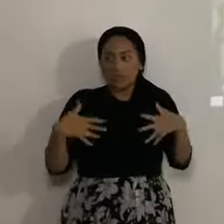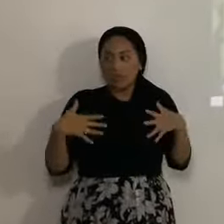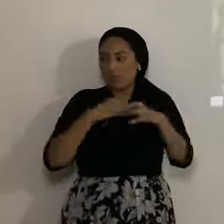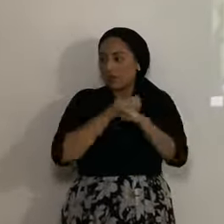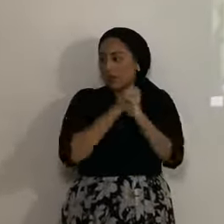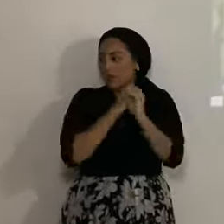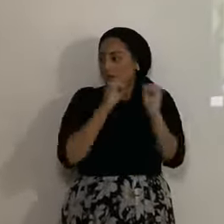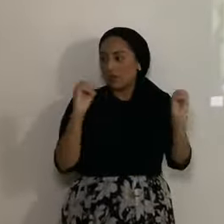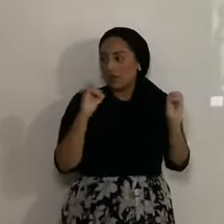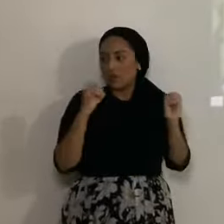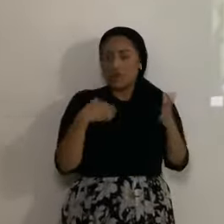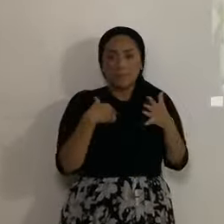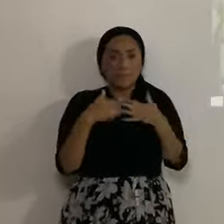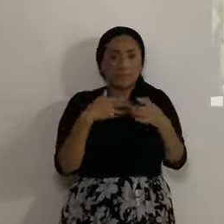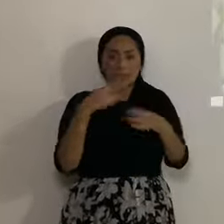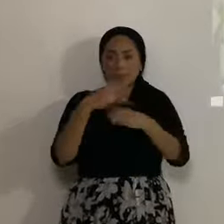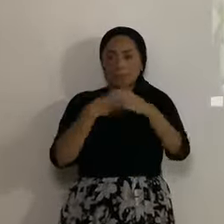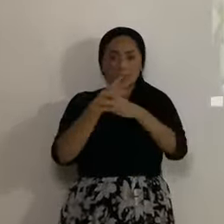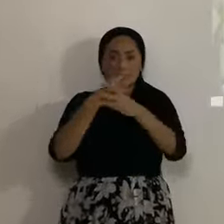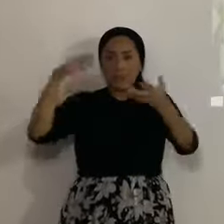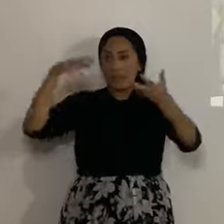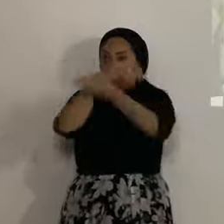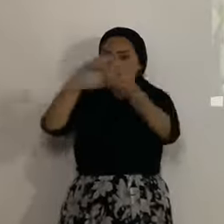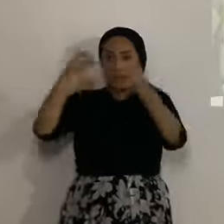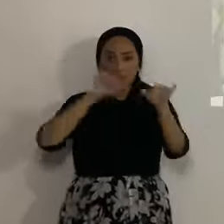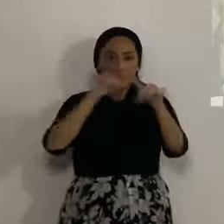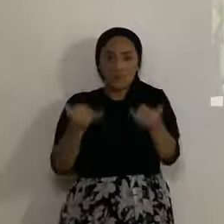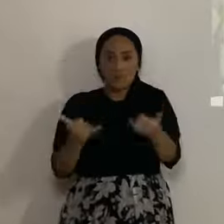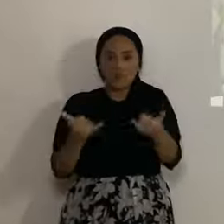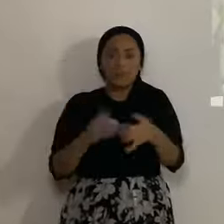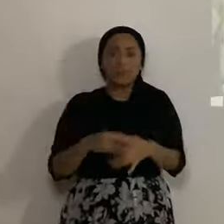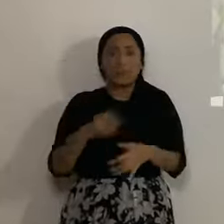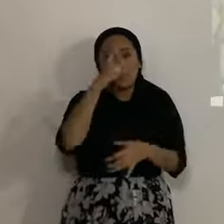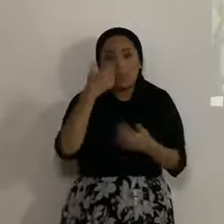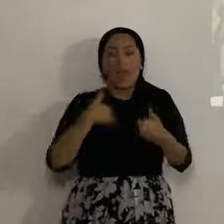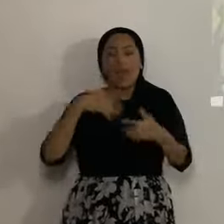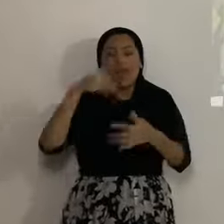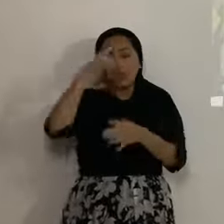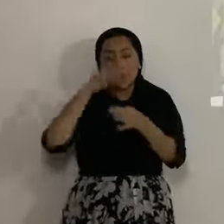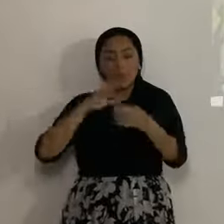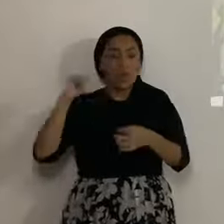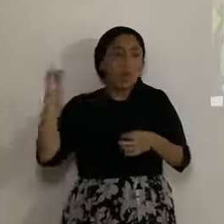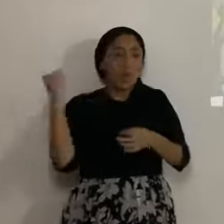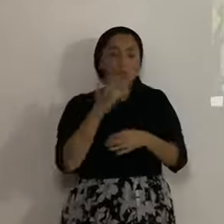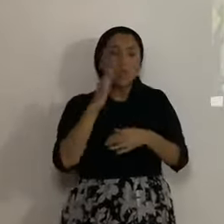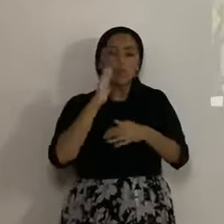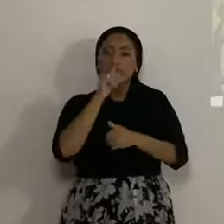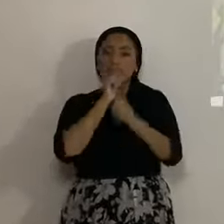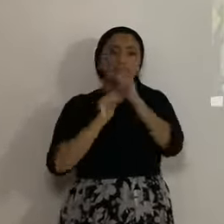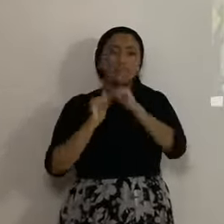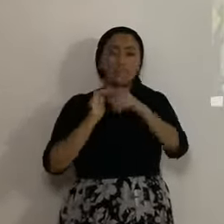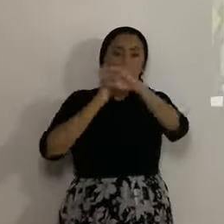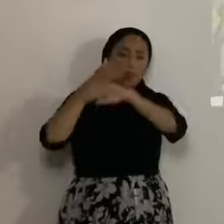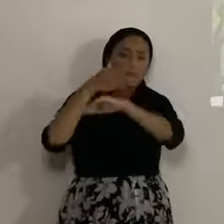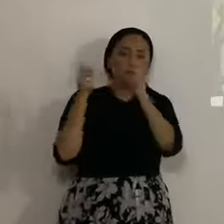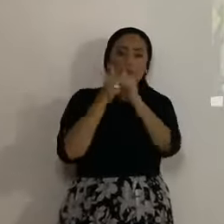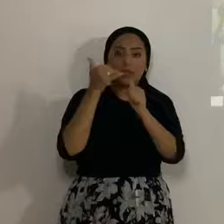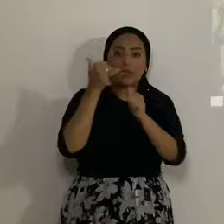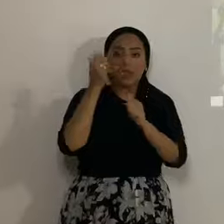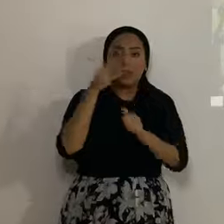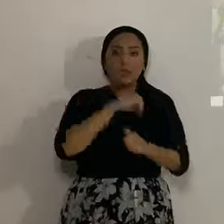nada, aunque esté el mundo cayéndose a pedazos, como ahorita, porque tiene fe, que todo esto lo vamos a superar en Yahshua jamás, ya